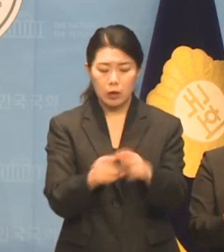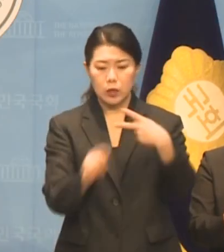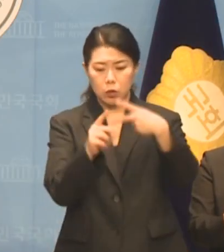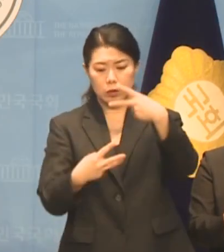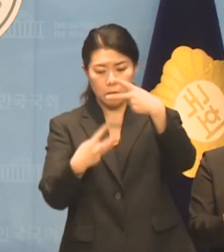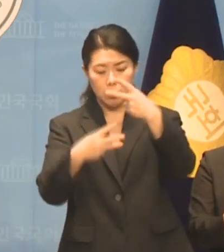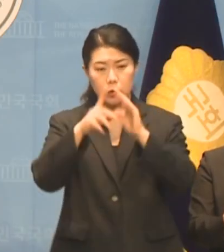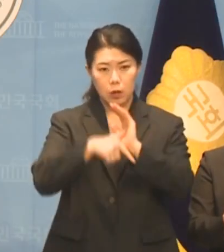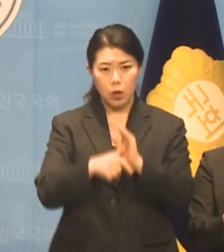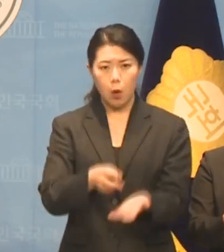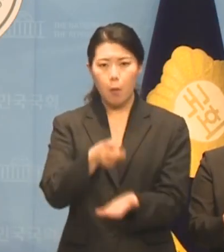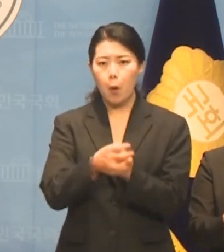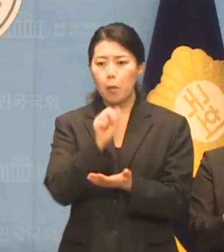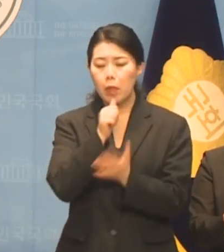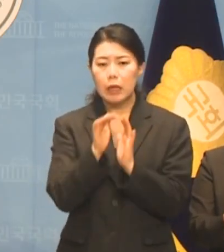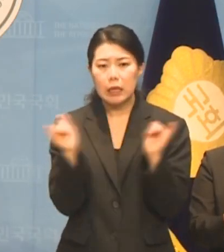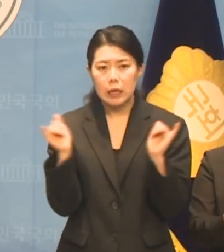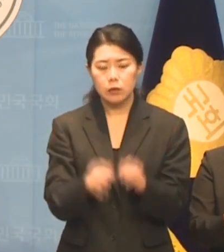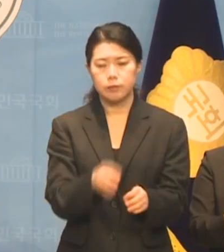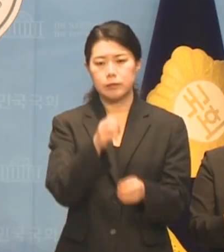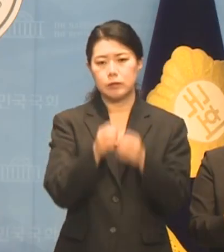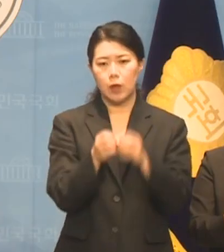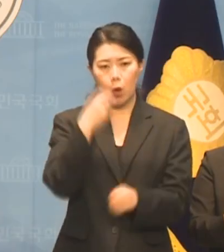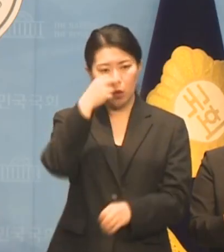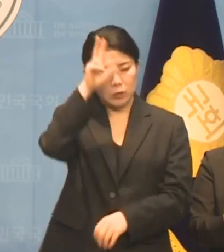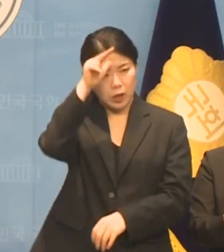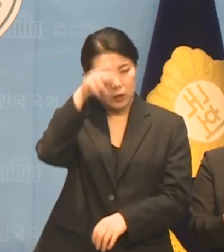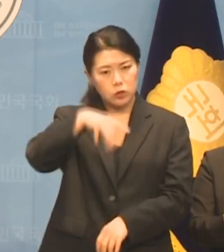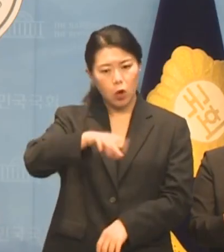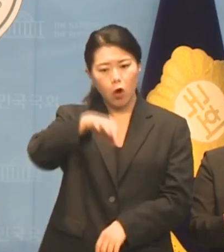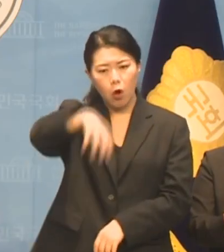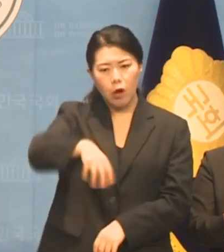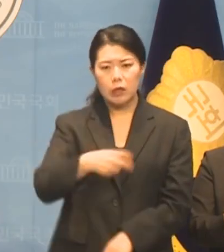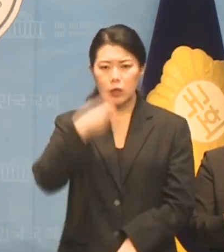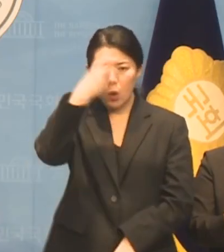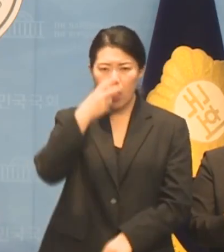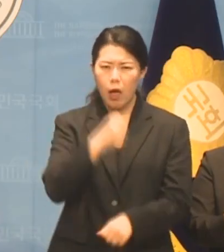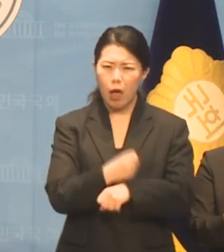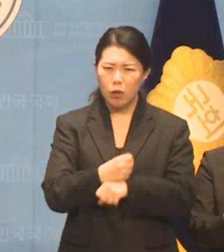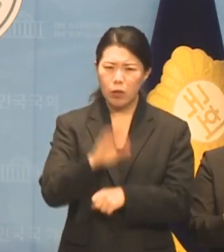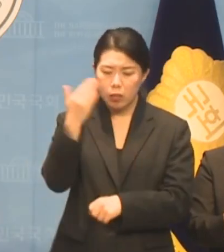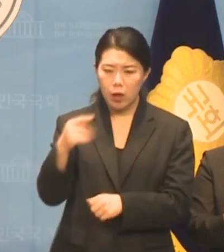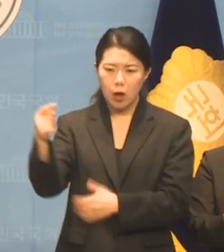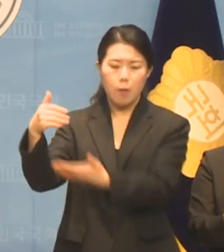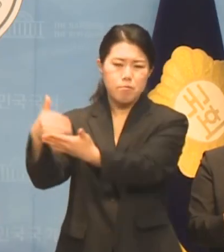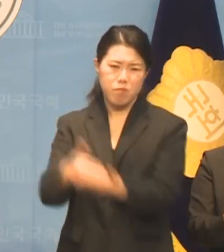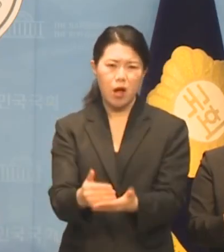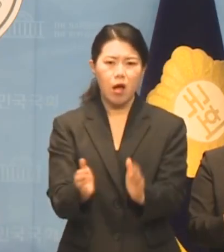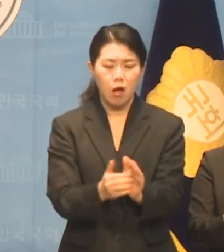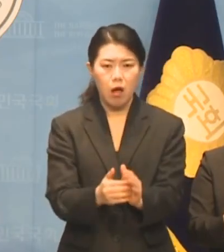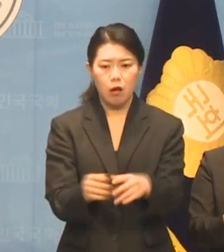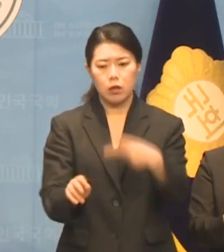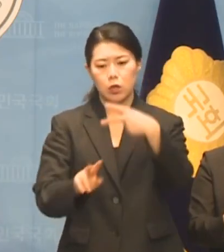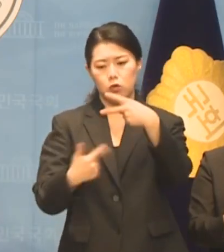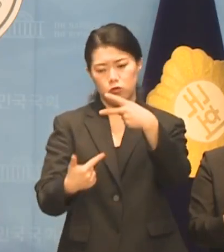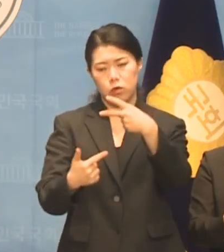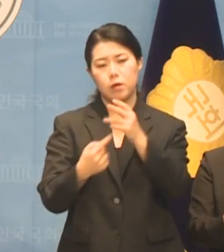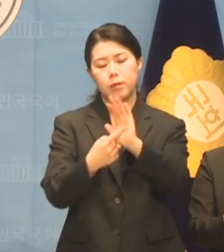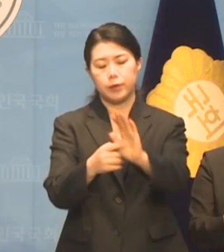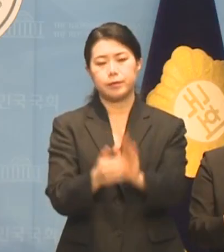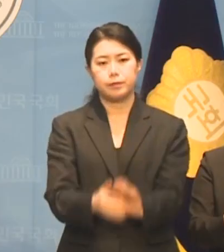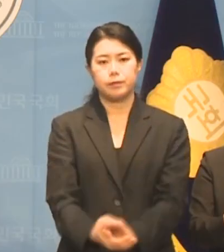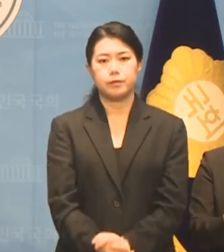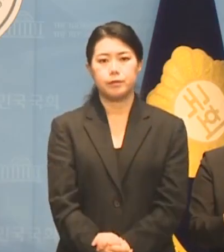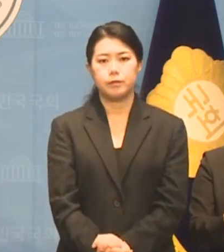3일에는 법률 대리인을 통해 창원지방검찰청에 신속한 수사를 촉구하는 의견서를 제출했다고 2월 6일 밝힌 바